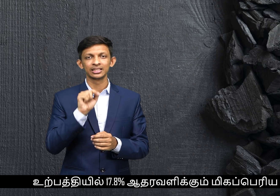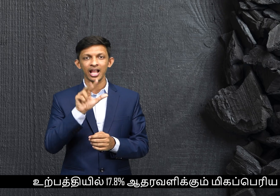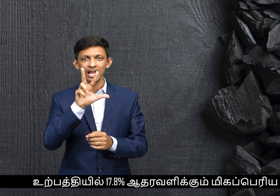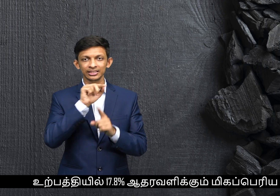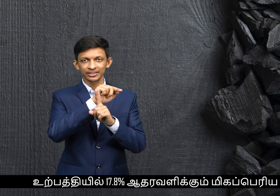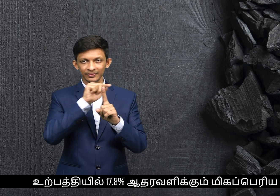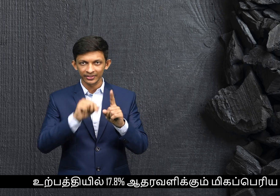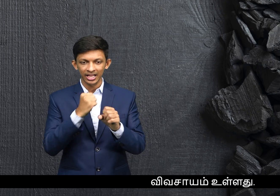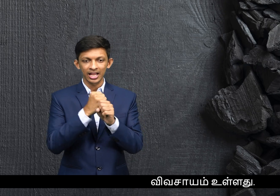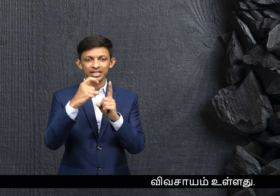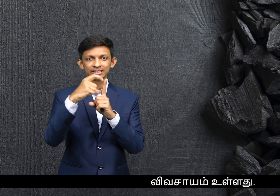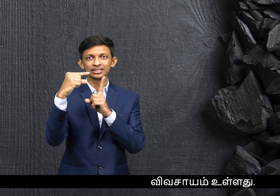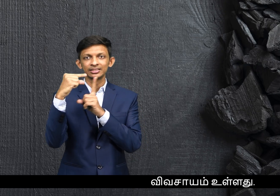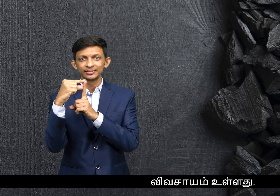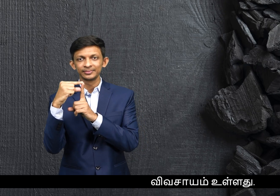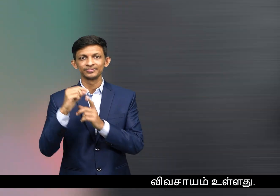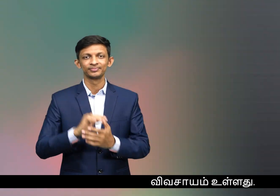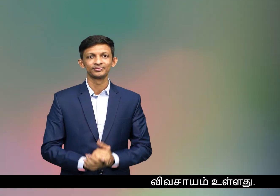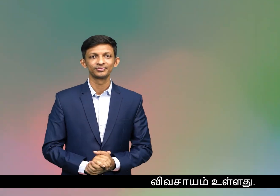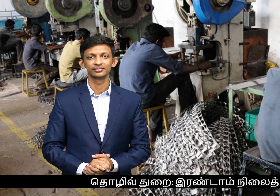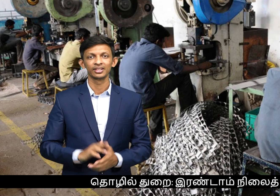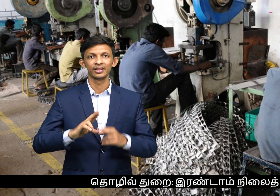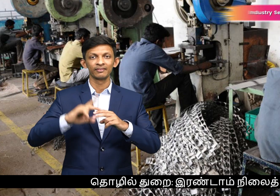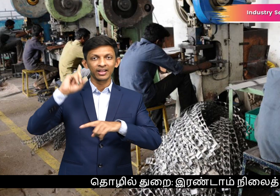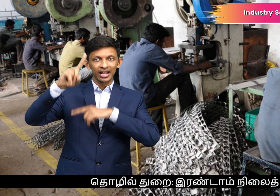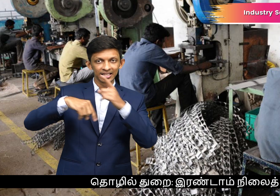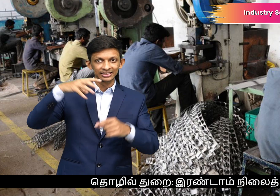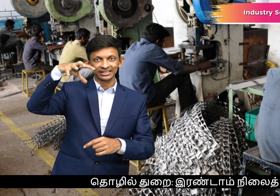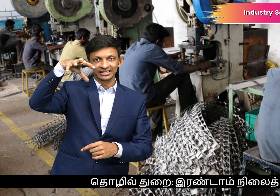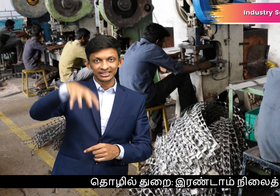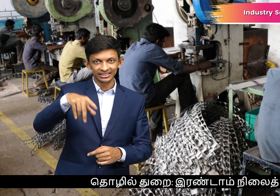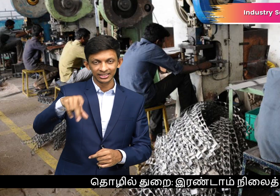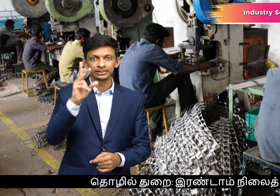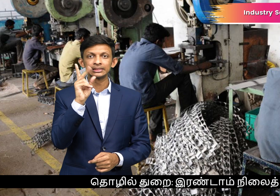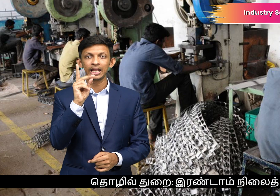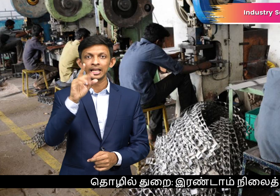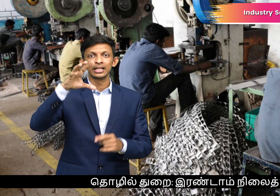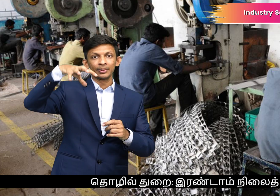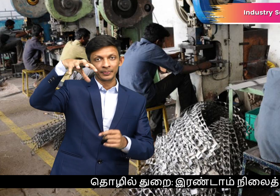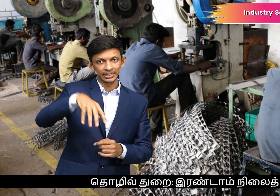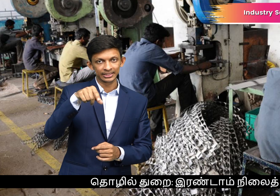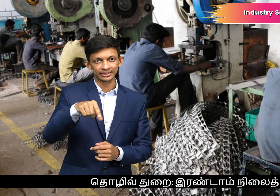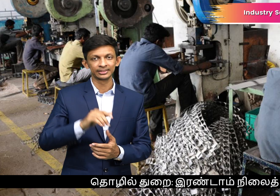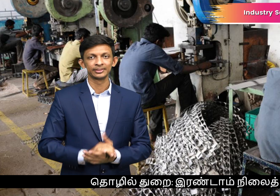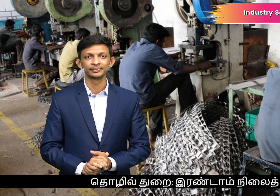பெரிய வாழ்வாதாரமாக விவசாயம் உள்ளது. தொழில்துறை இரண்டாம் நிலை துறை.